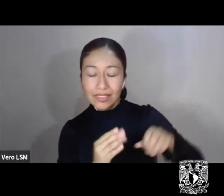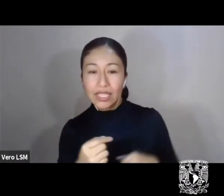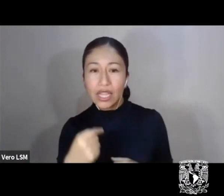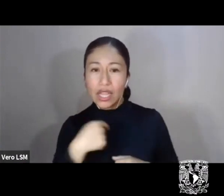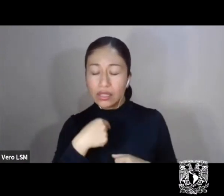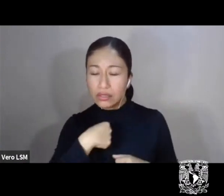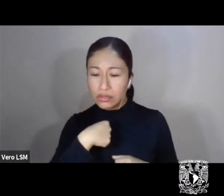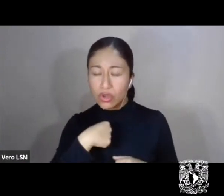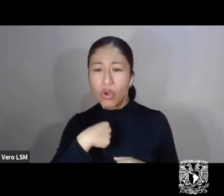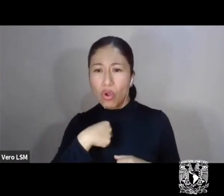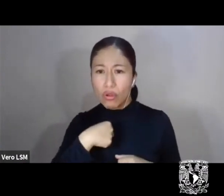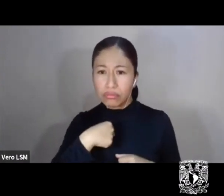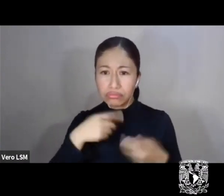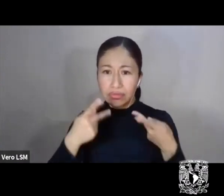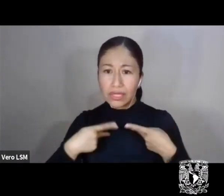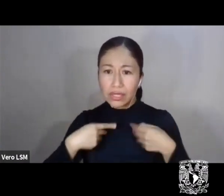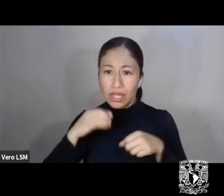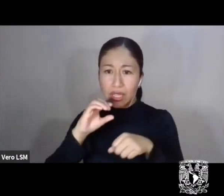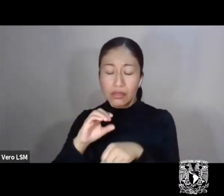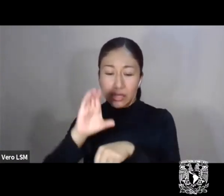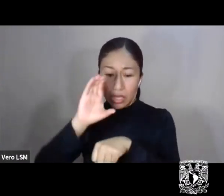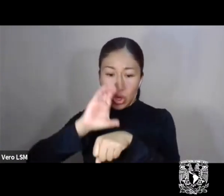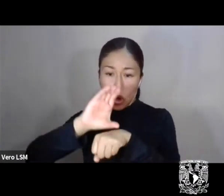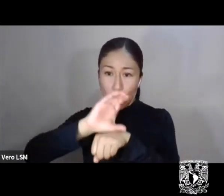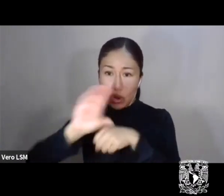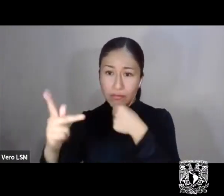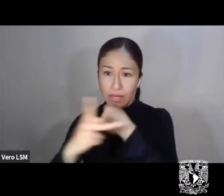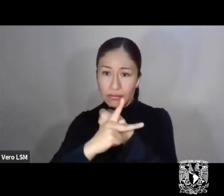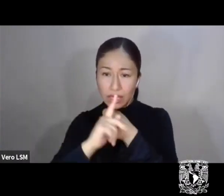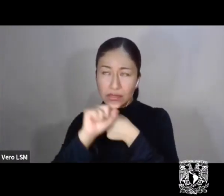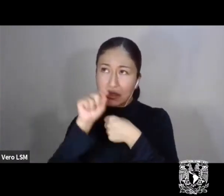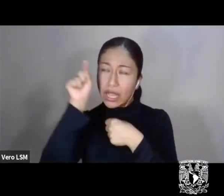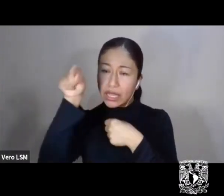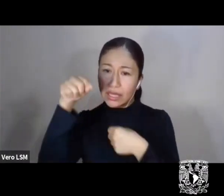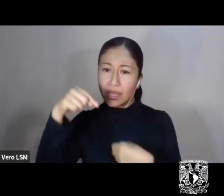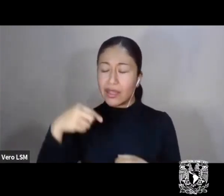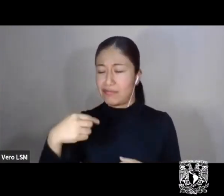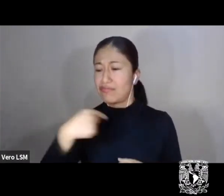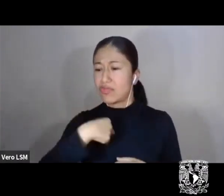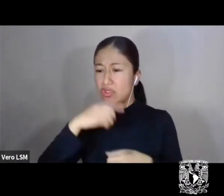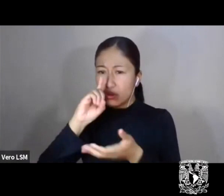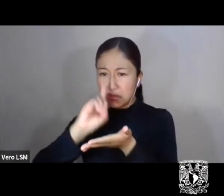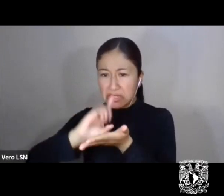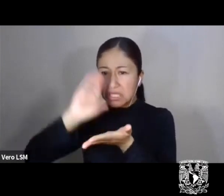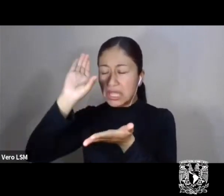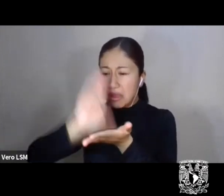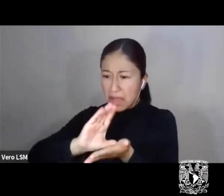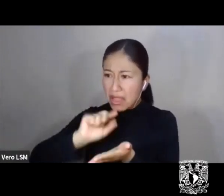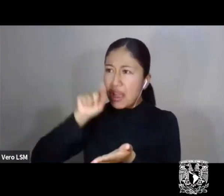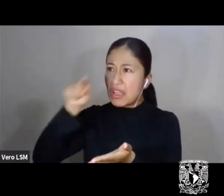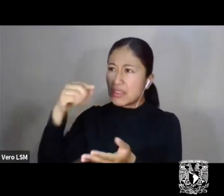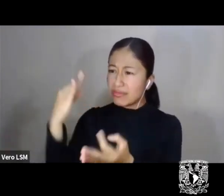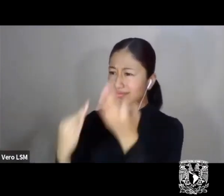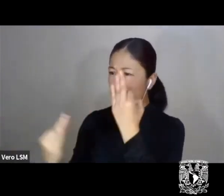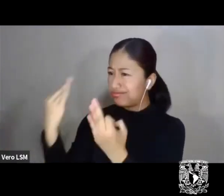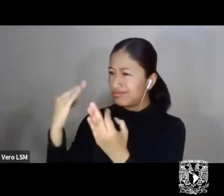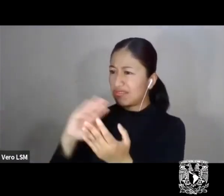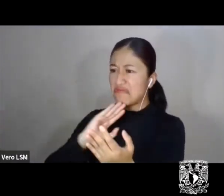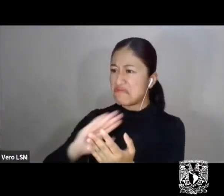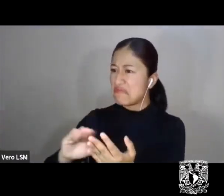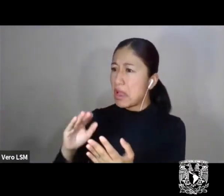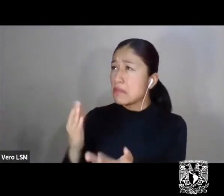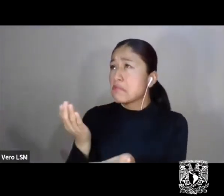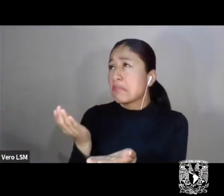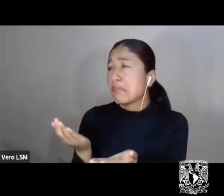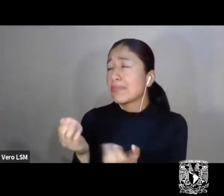nos usa desde la caridad. También nos comentan que en el circuito exterior mexiquense hay un anuncio de